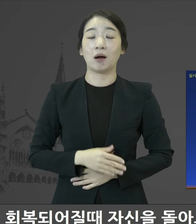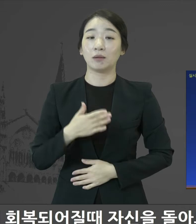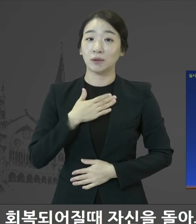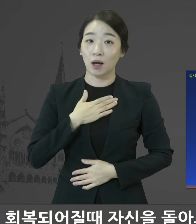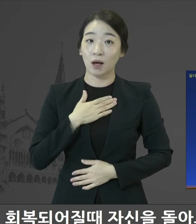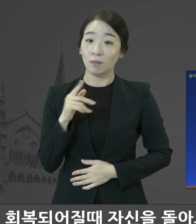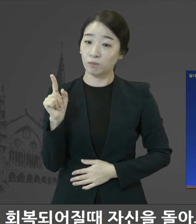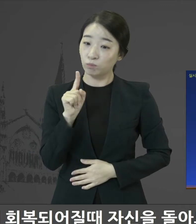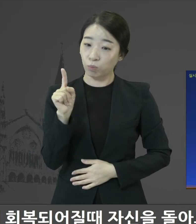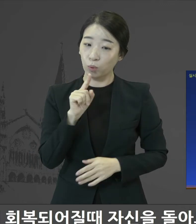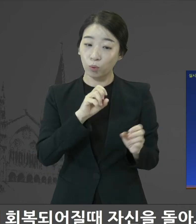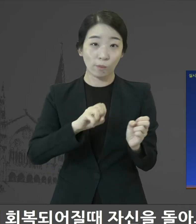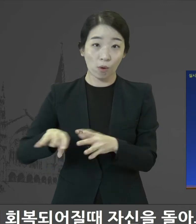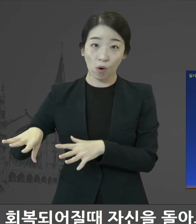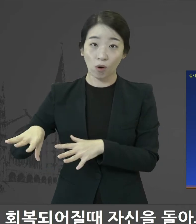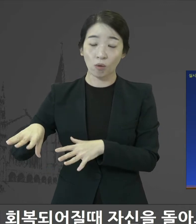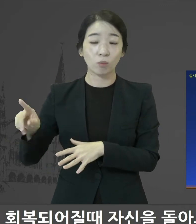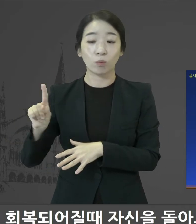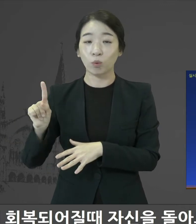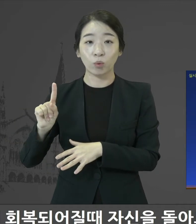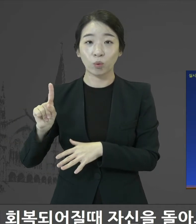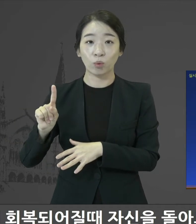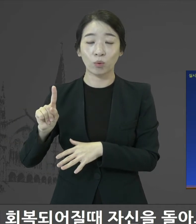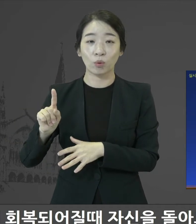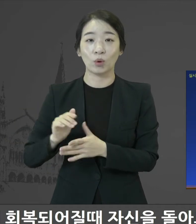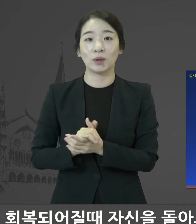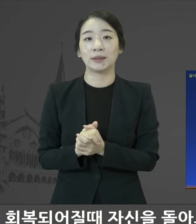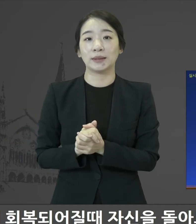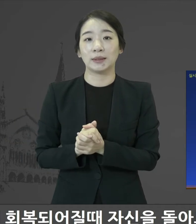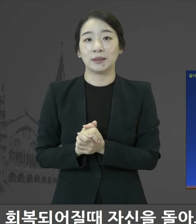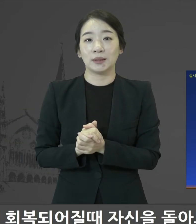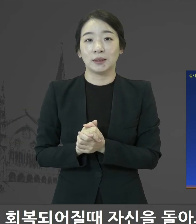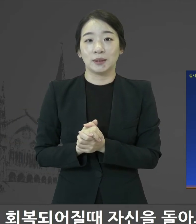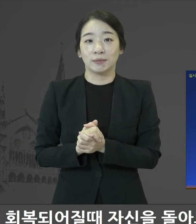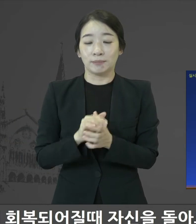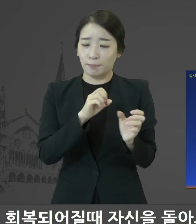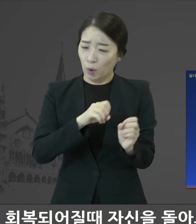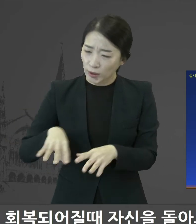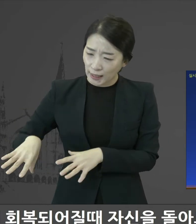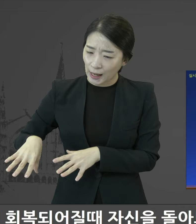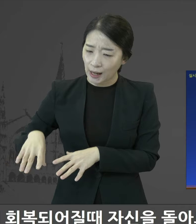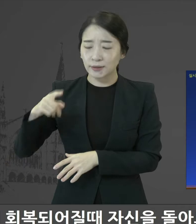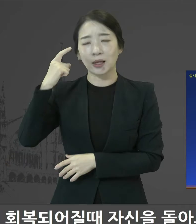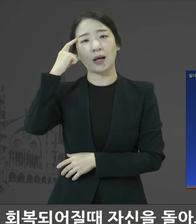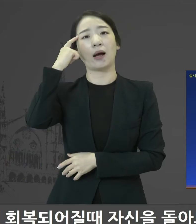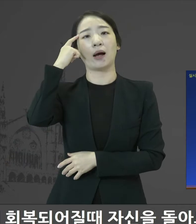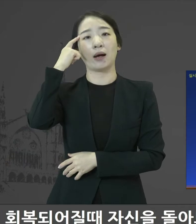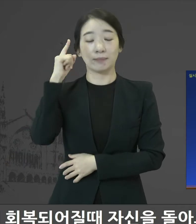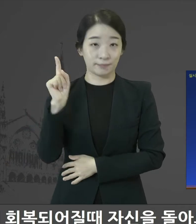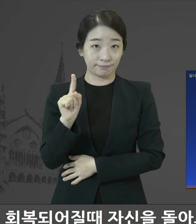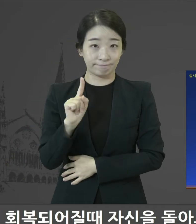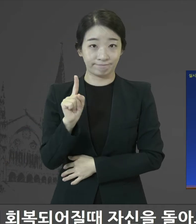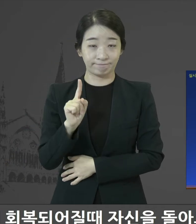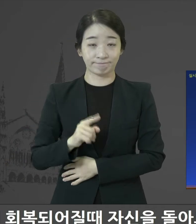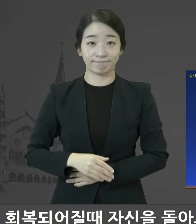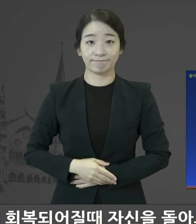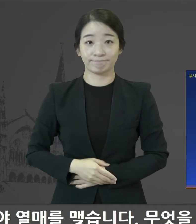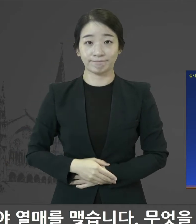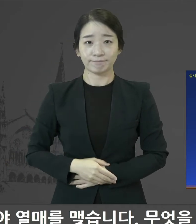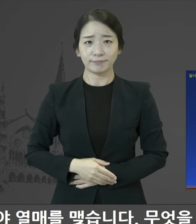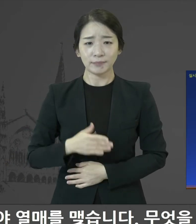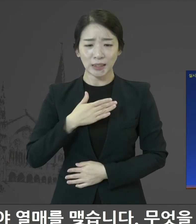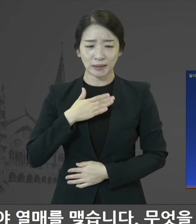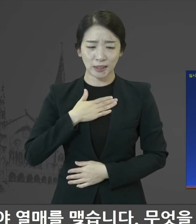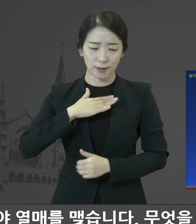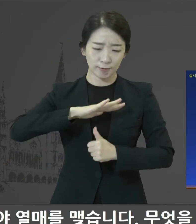할까요? 우리는 이 버려야 된다는 생각을 할 때 제일 먼저 떠오르는 것이 우리를 이렇게